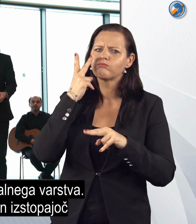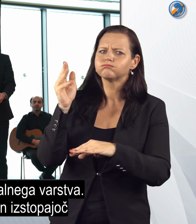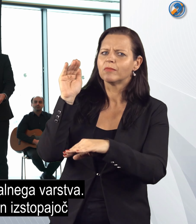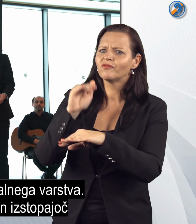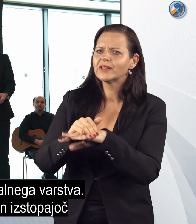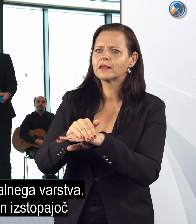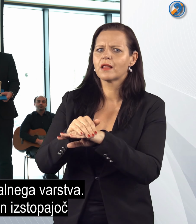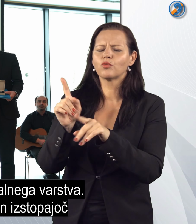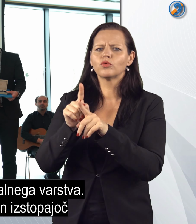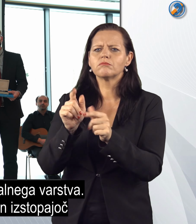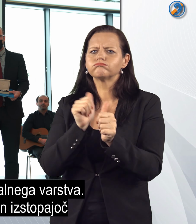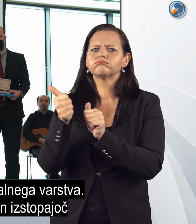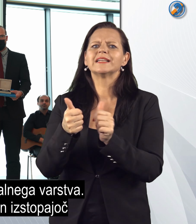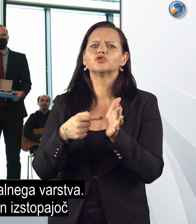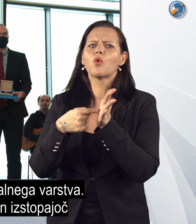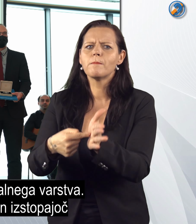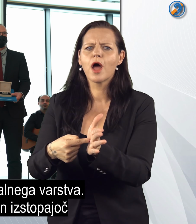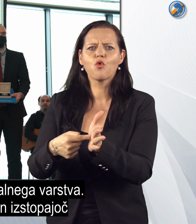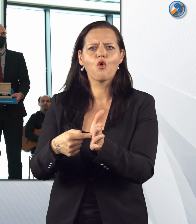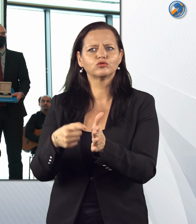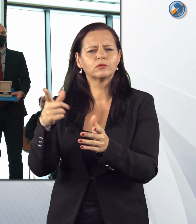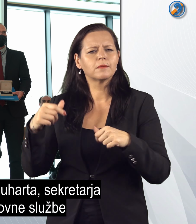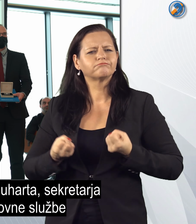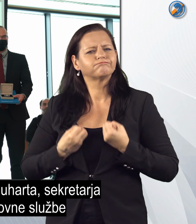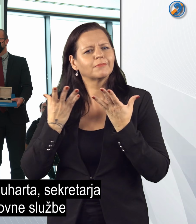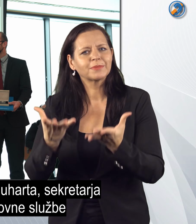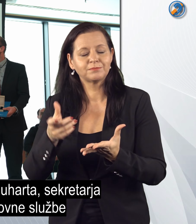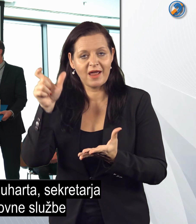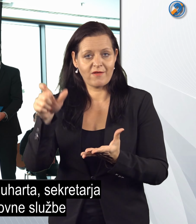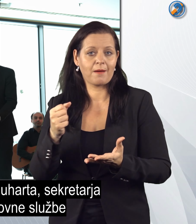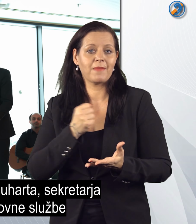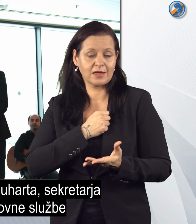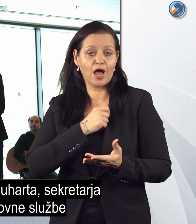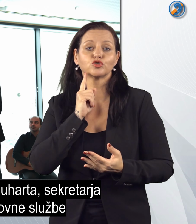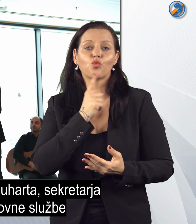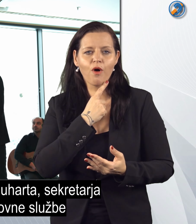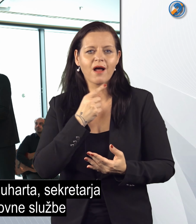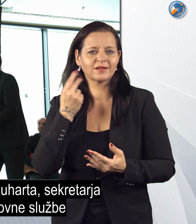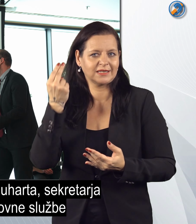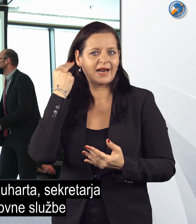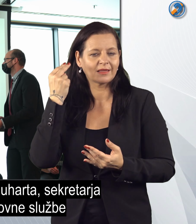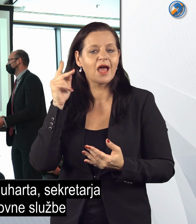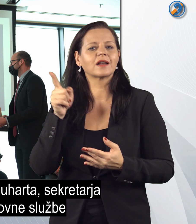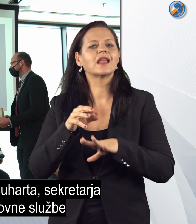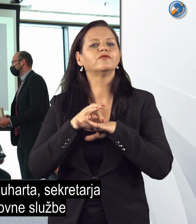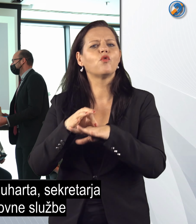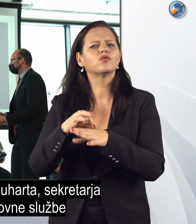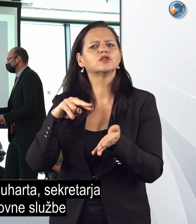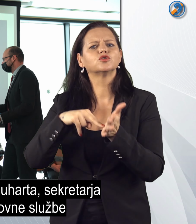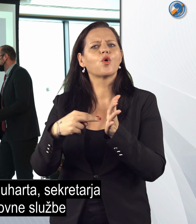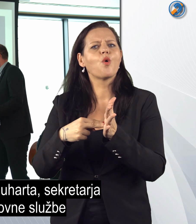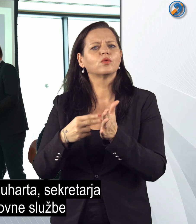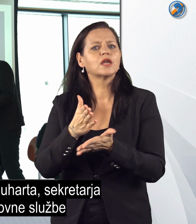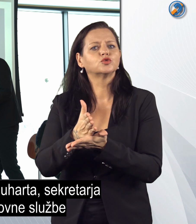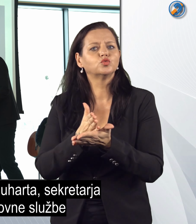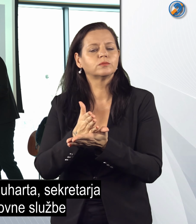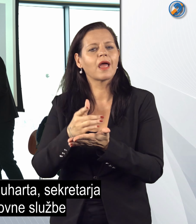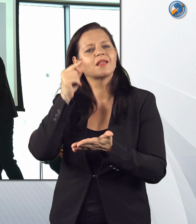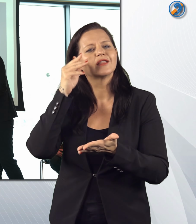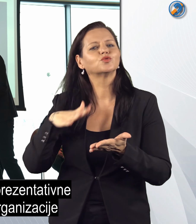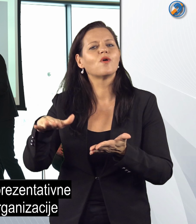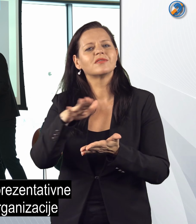Najbolj viden in izstopajoč prispevek Matjaža Juharta, sekretarja in vodje strokovne službe Nacionalne reprezentativne